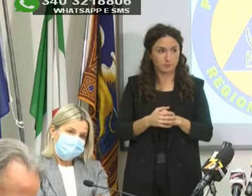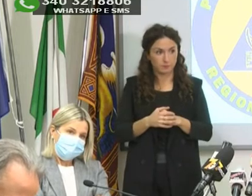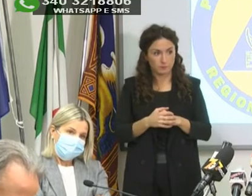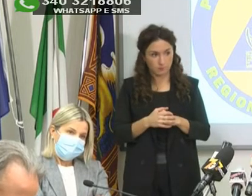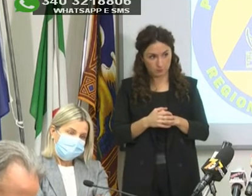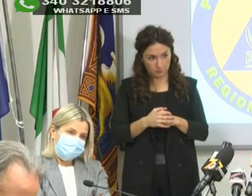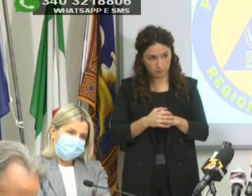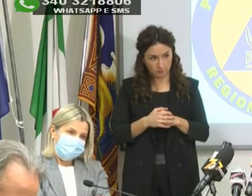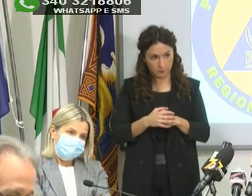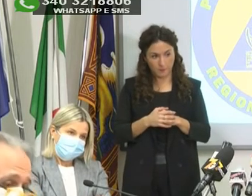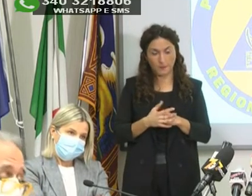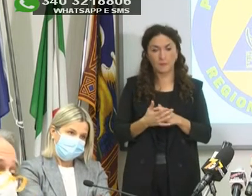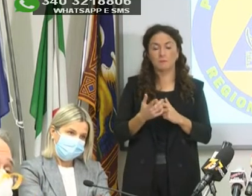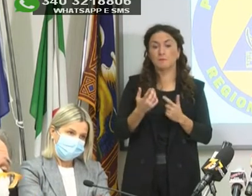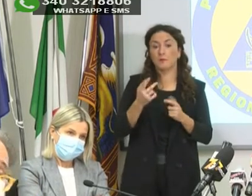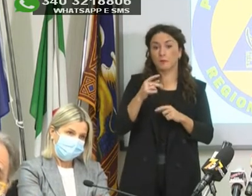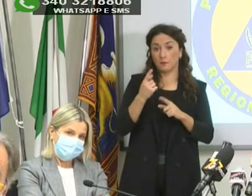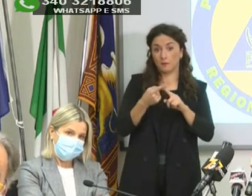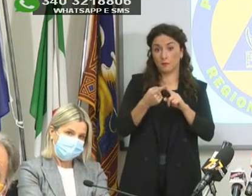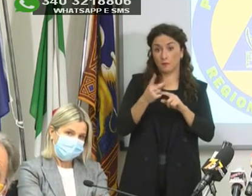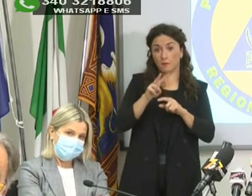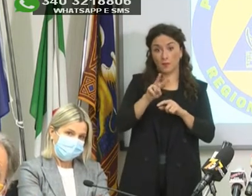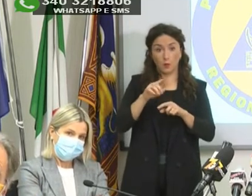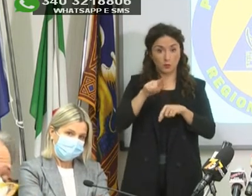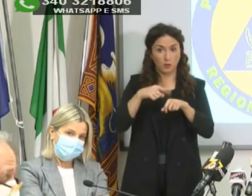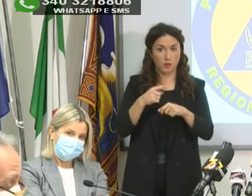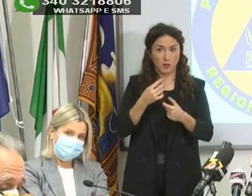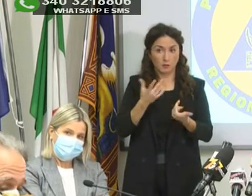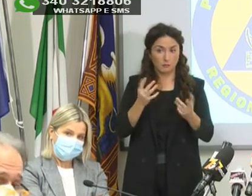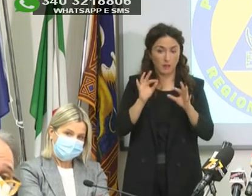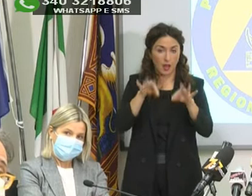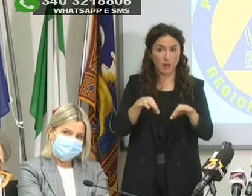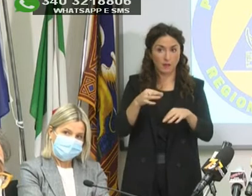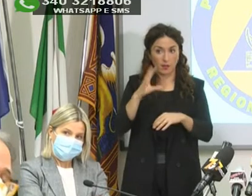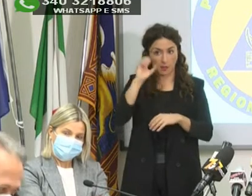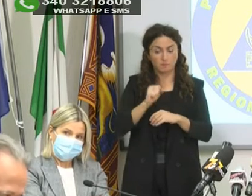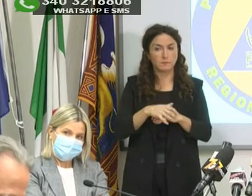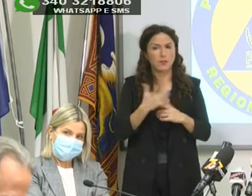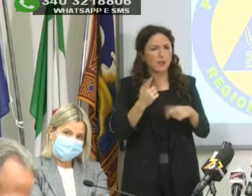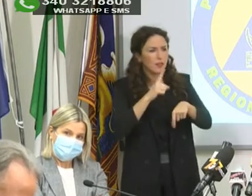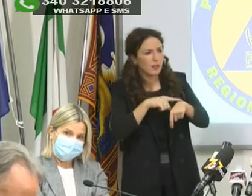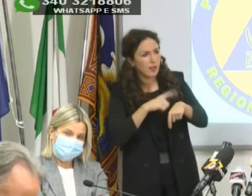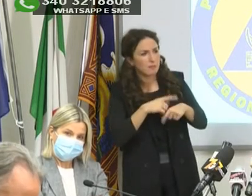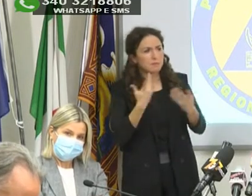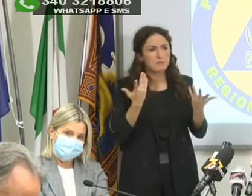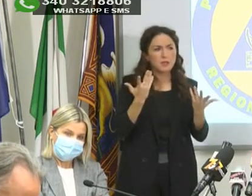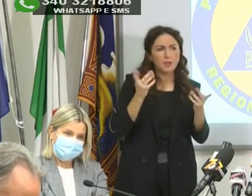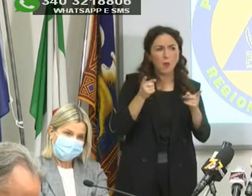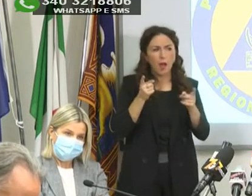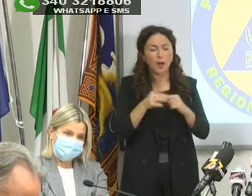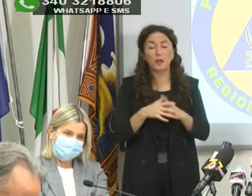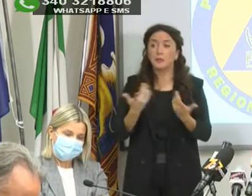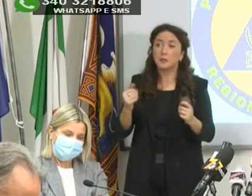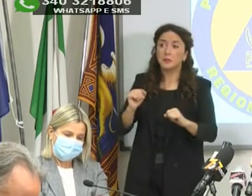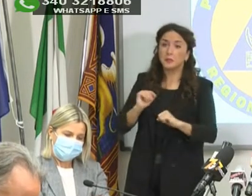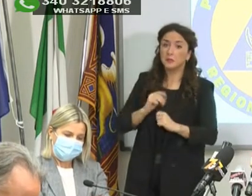gentili, in 24 ore siamo riusciti a parlarci direttamente. E quindi tempi, prospettive concrete? Ma io penso che sia